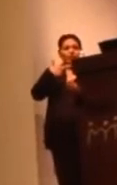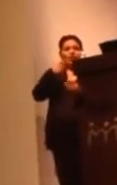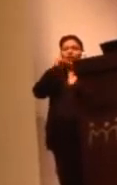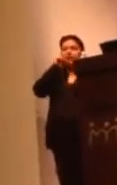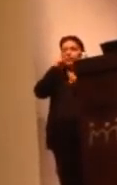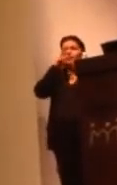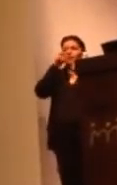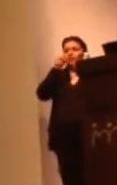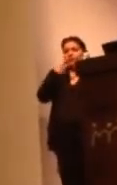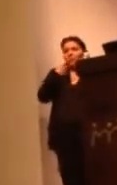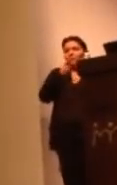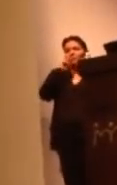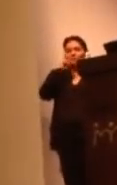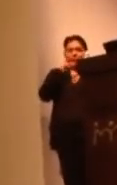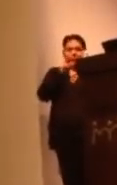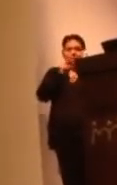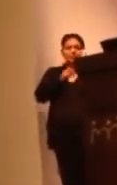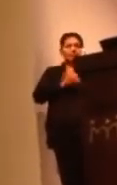ver,